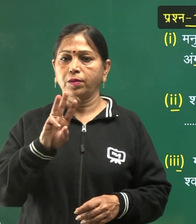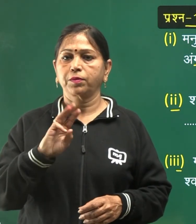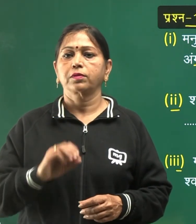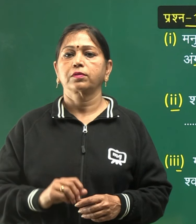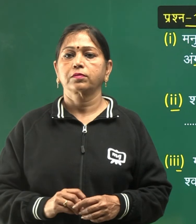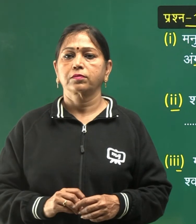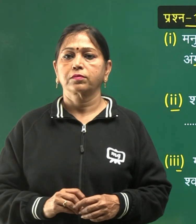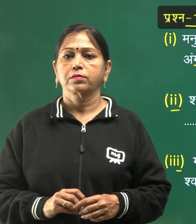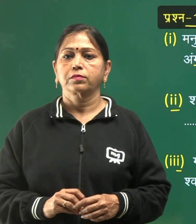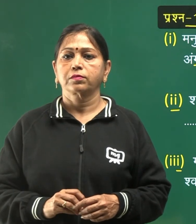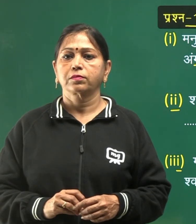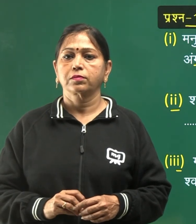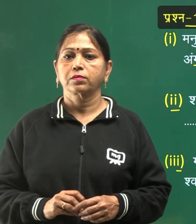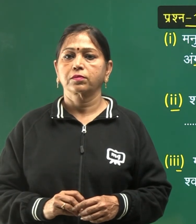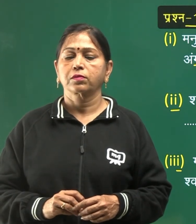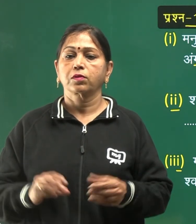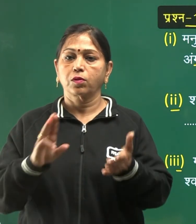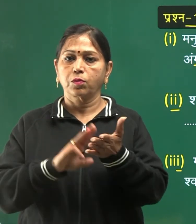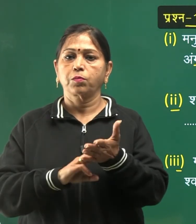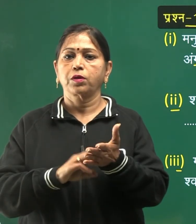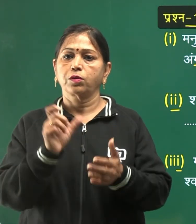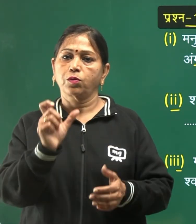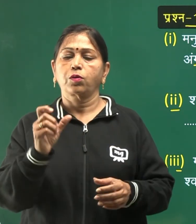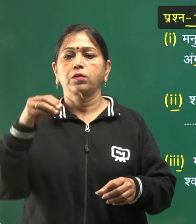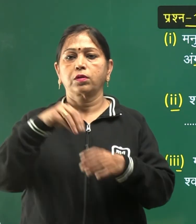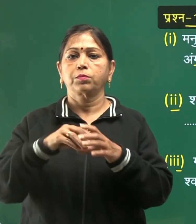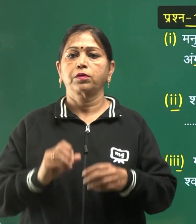3, माइटोकॉन्ड्रिया में